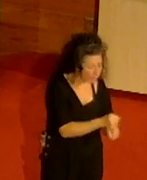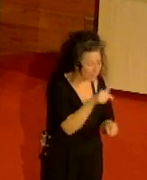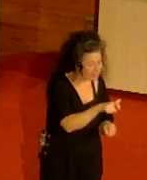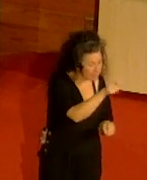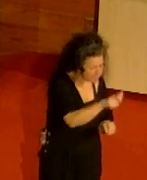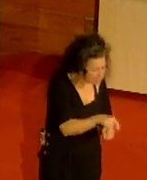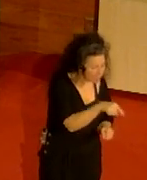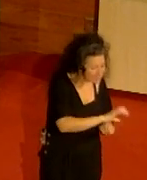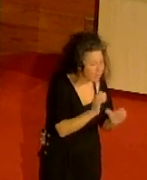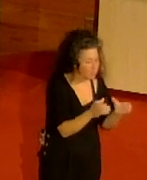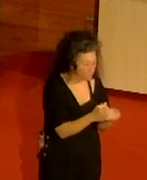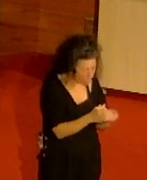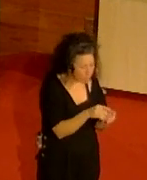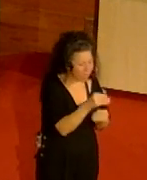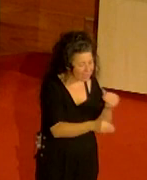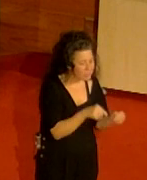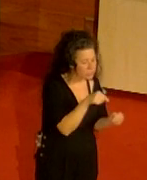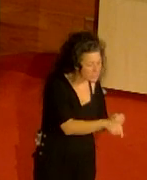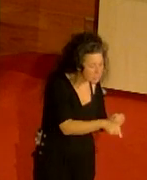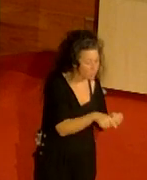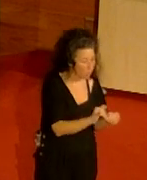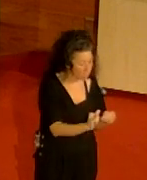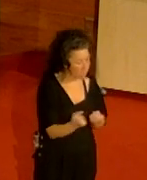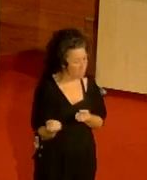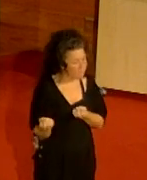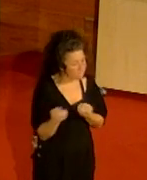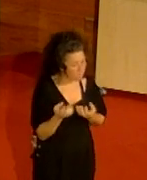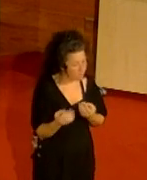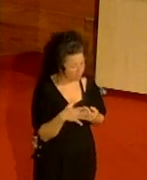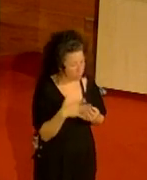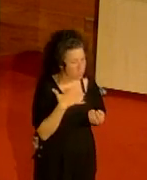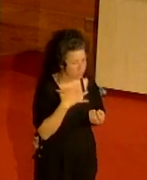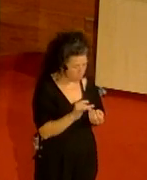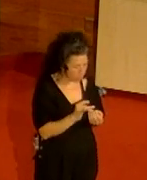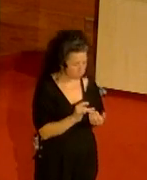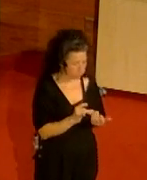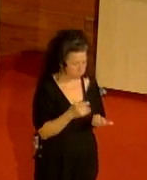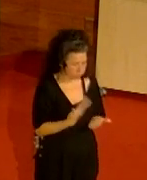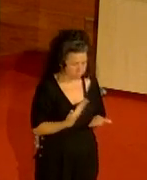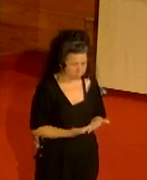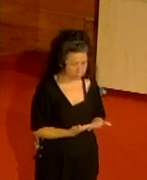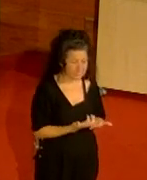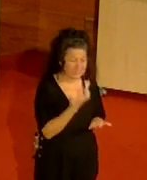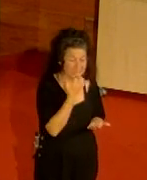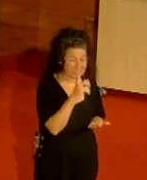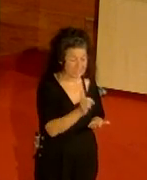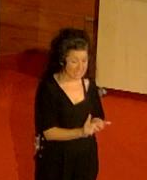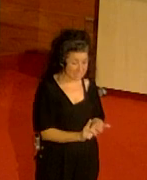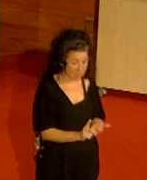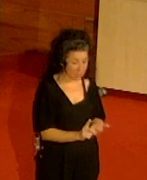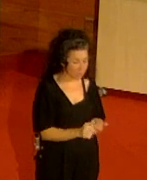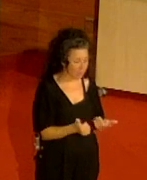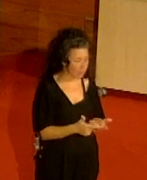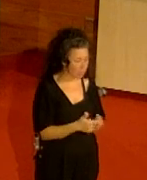hecho esto y tengo estas fuentes y lo puedo sostener, ¿no? Si no, lo que haces es abonar la demagogia sin